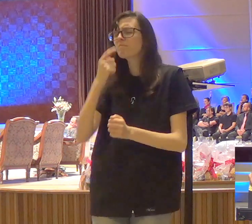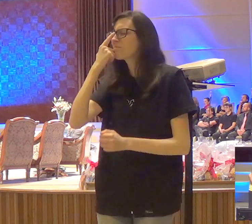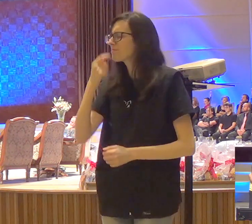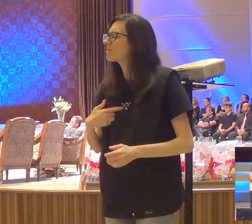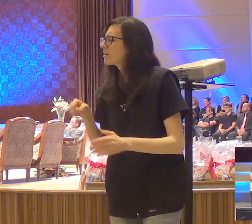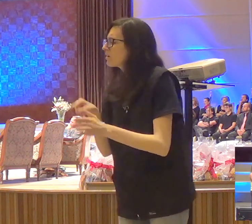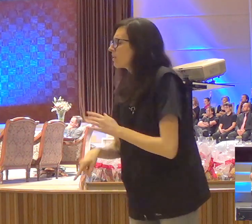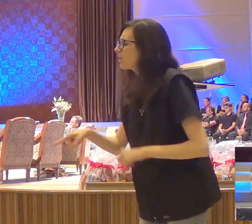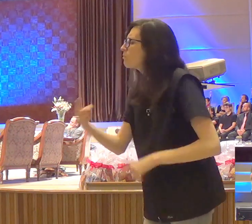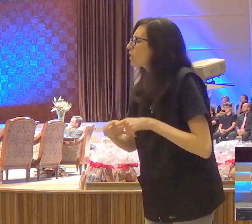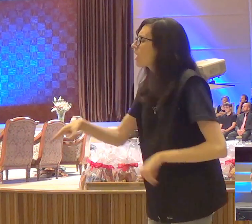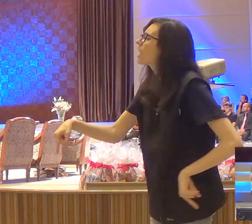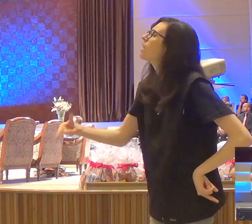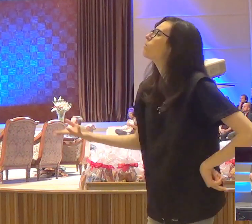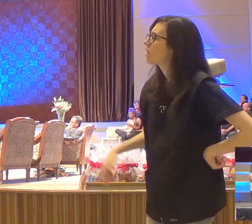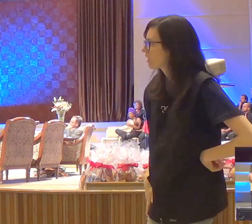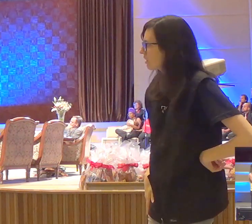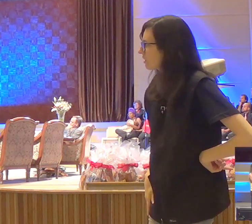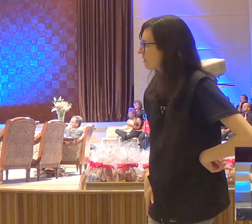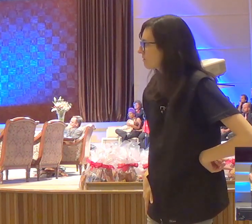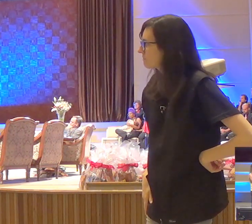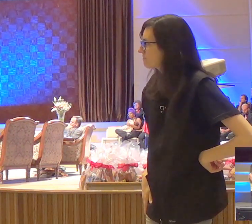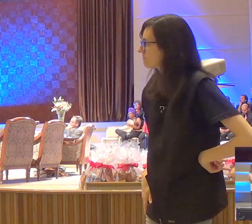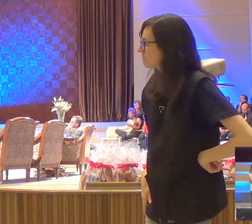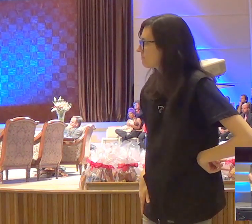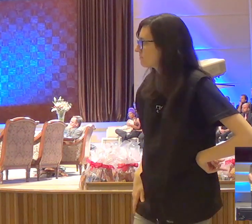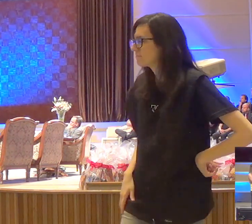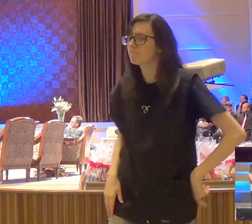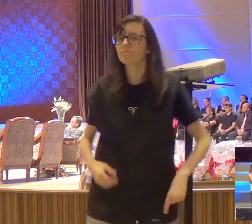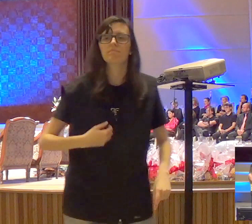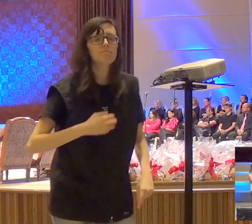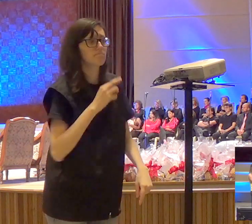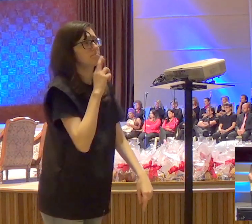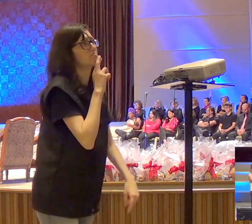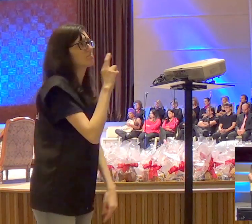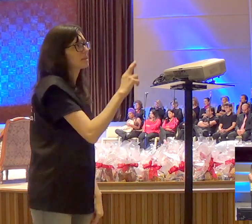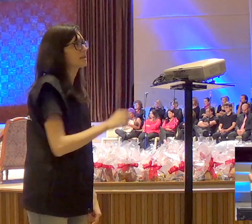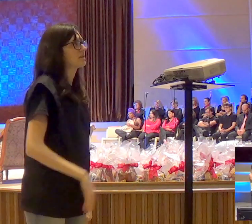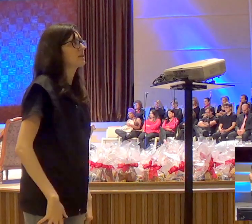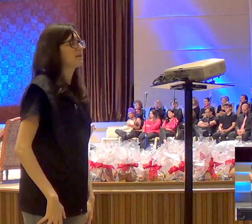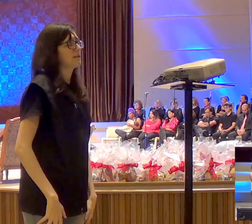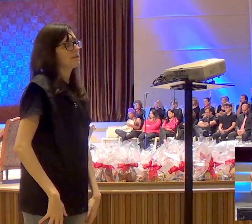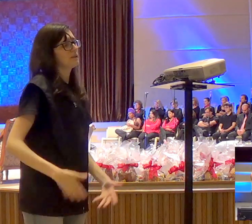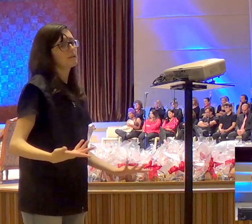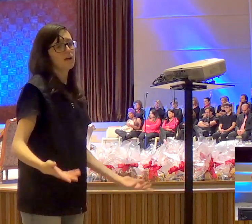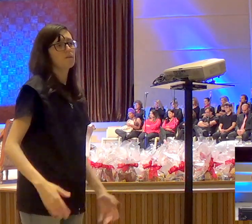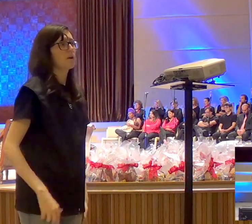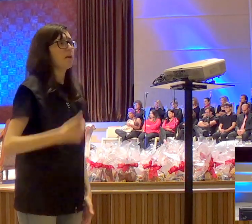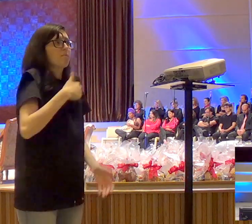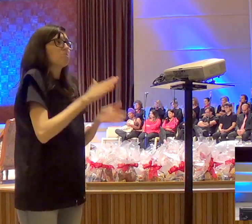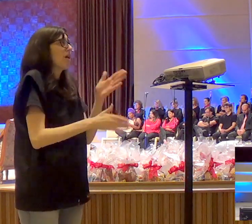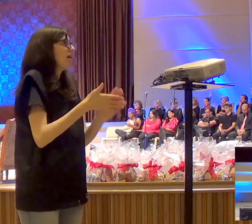você está aqui?" And she said, "Well, I haven't been found guilty." Ela respondeu, "Eu nem fui